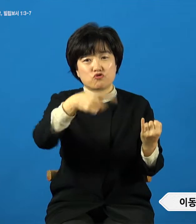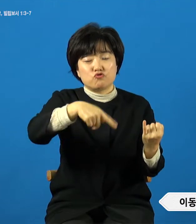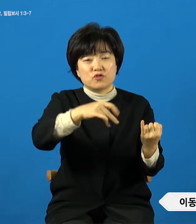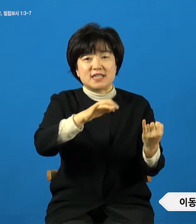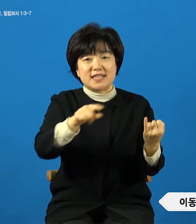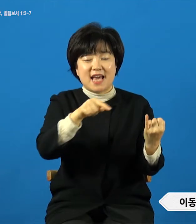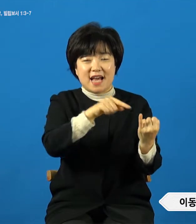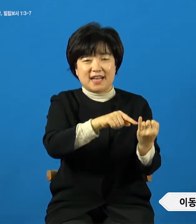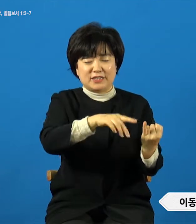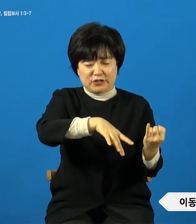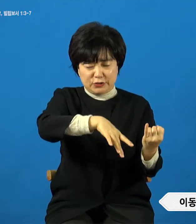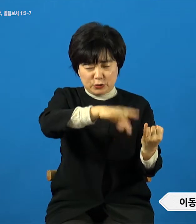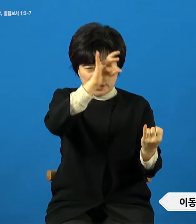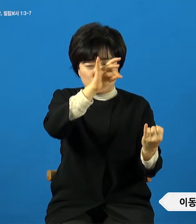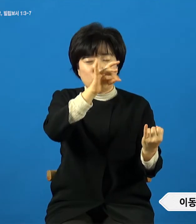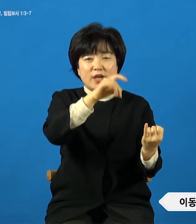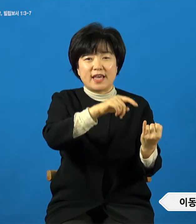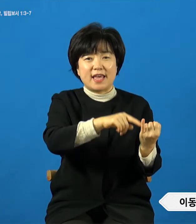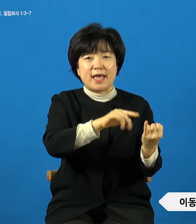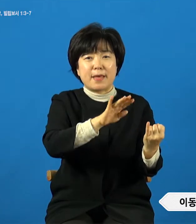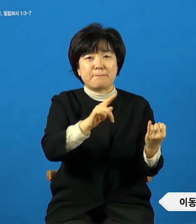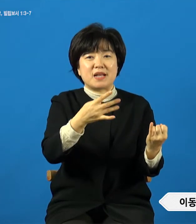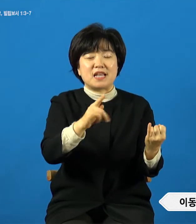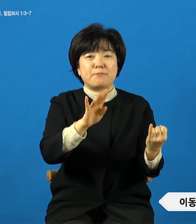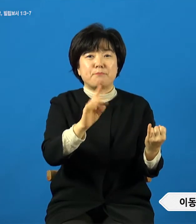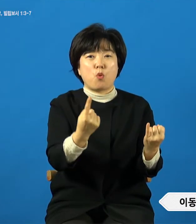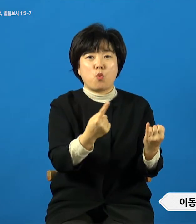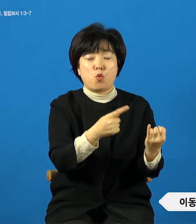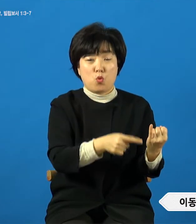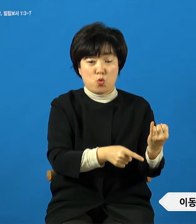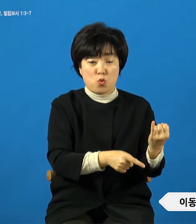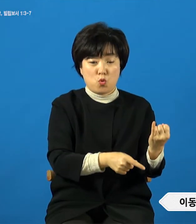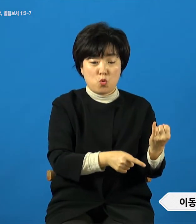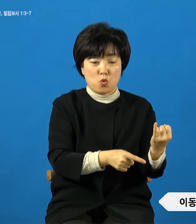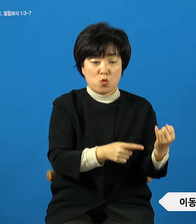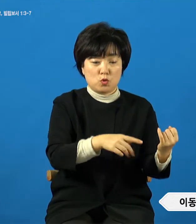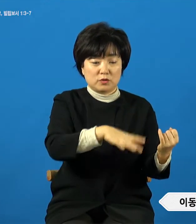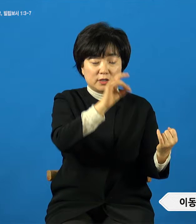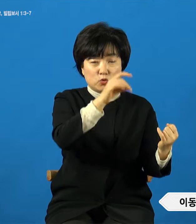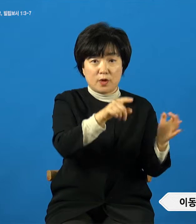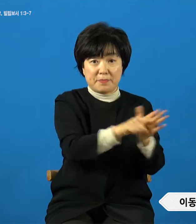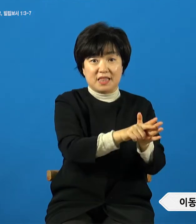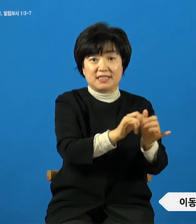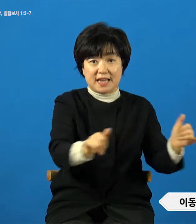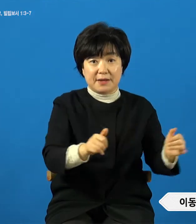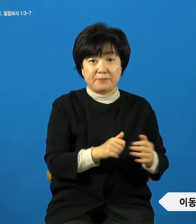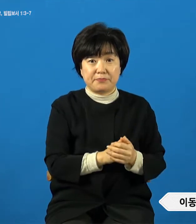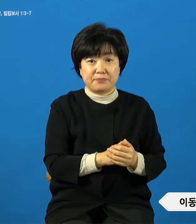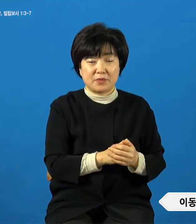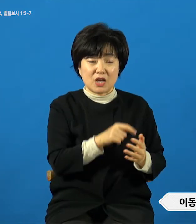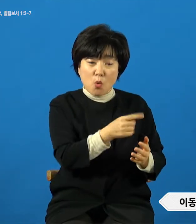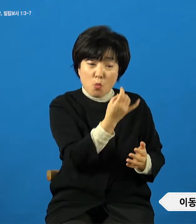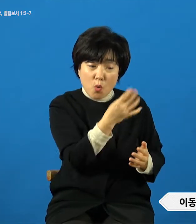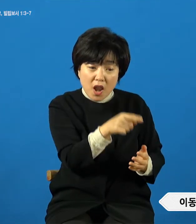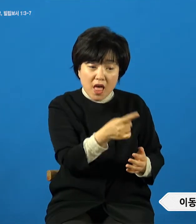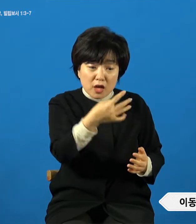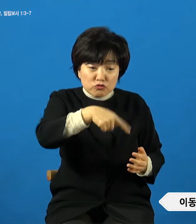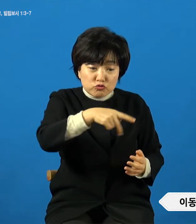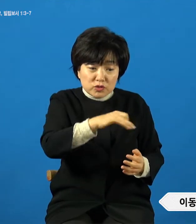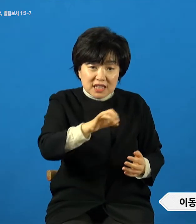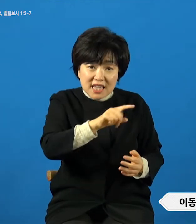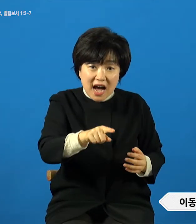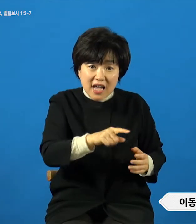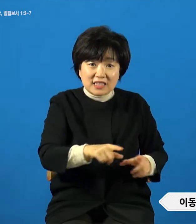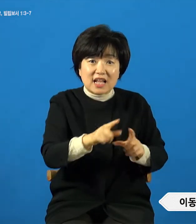빌립보 도시의 결신자예요. 루디아는 본래 그 도시에 살던 사람이 아니에요. 두아디라는 이 소아시아 7교회